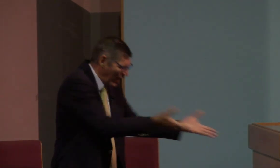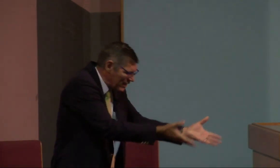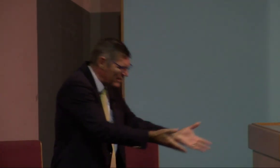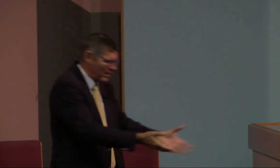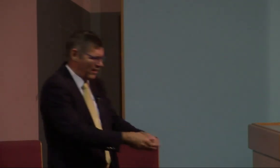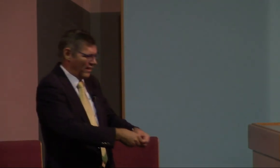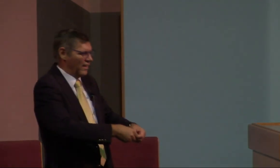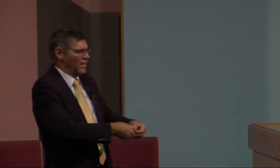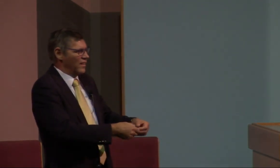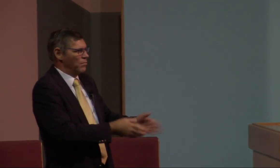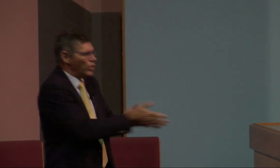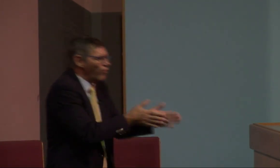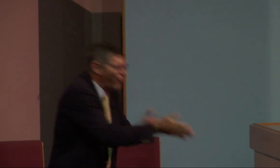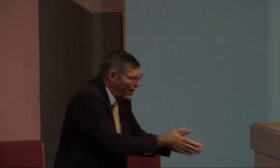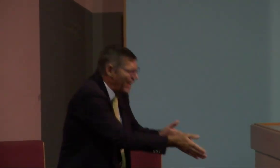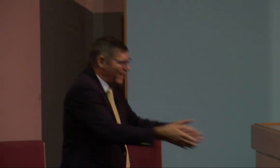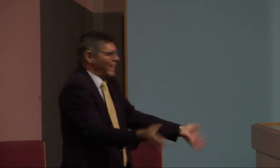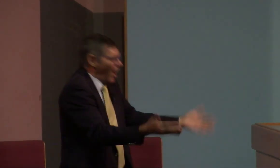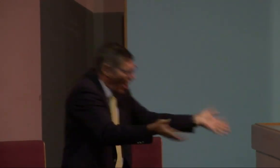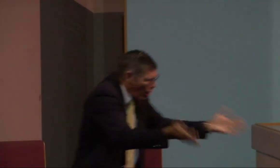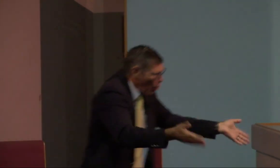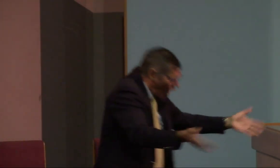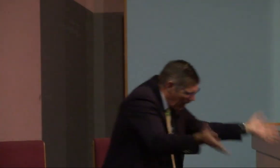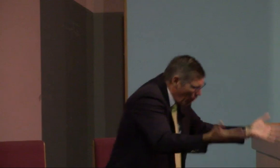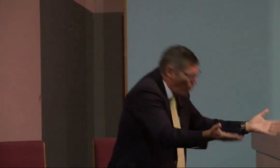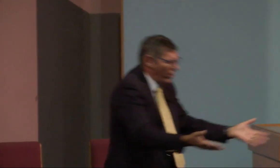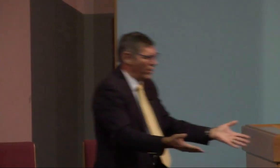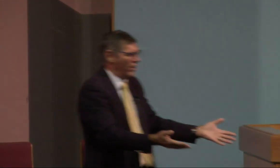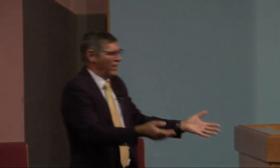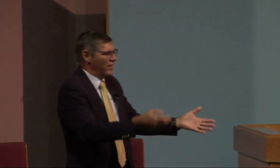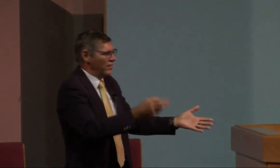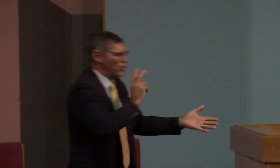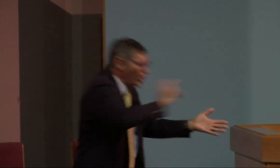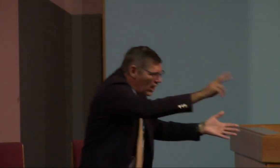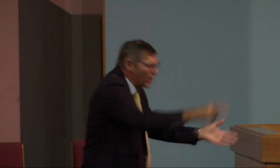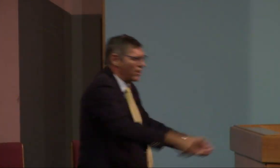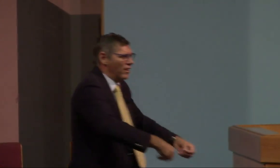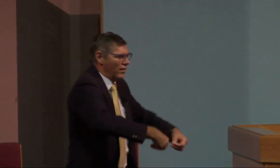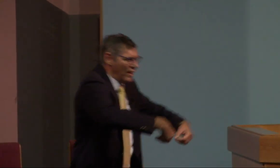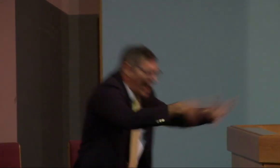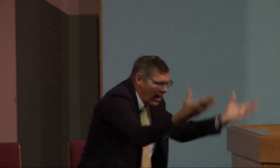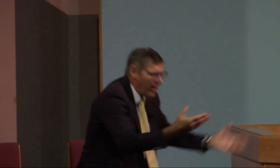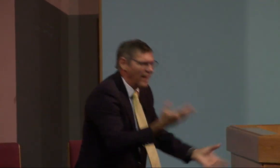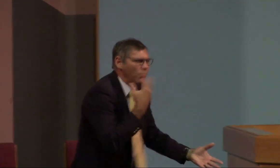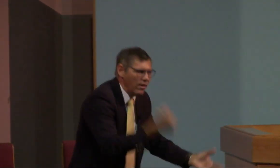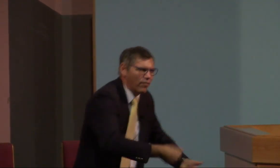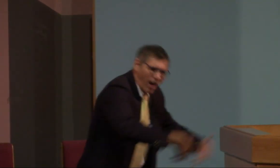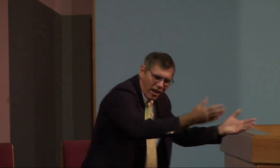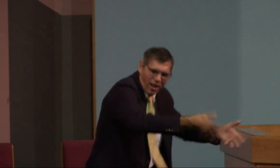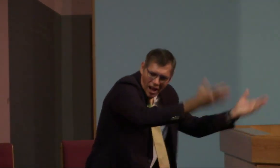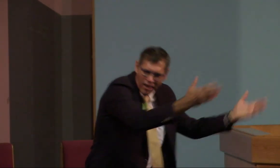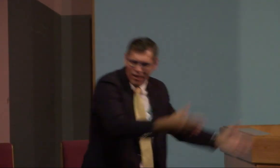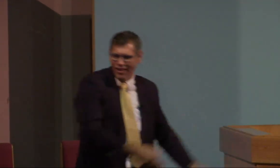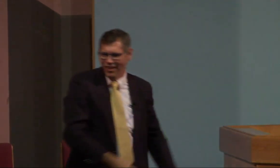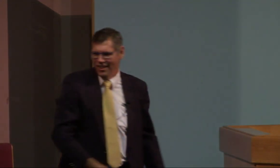en motiveer en sê gaan nou en stuur en asseblief gaan.